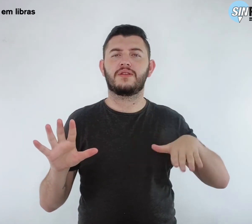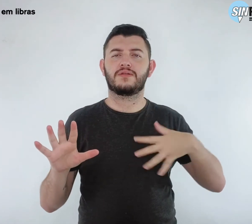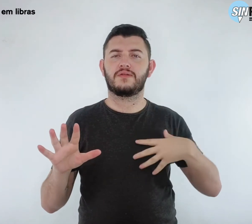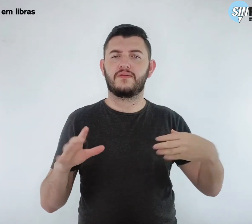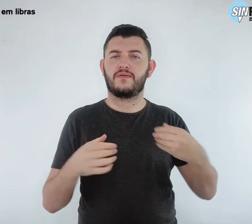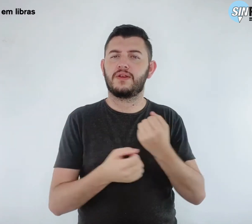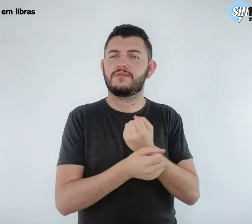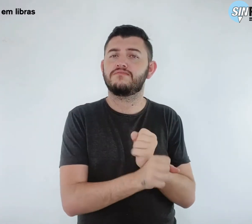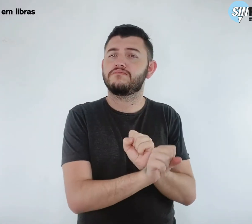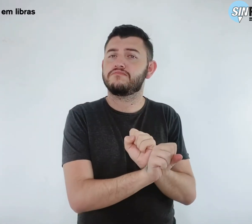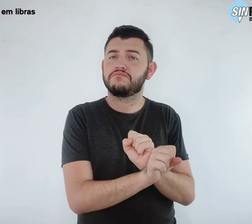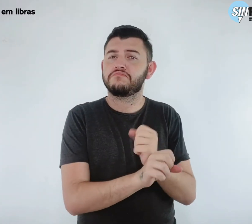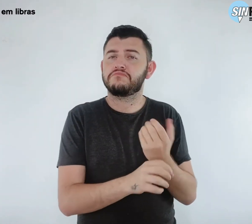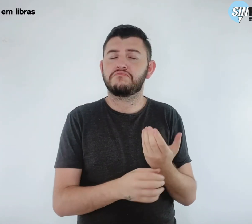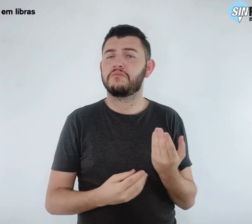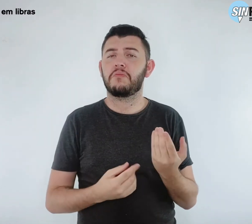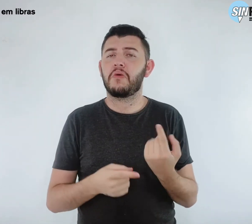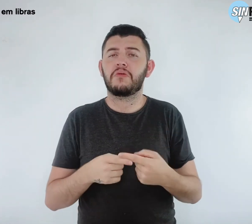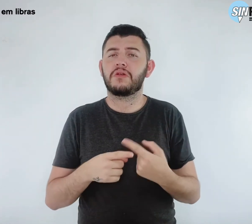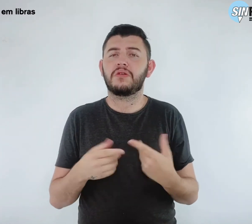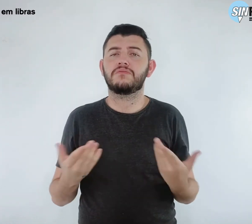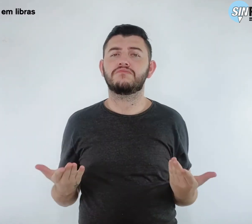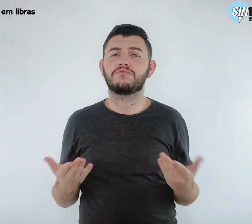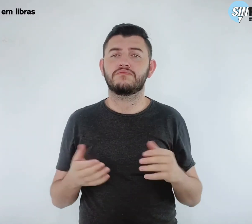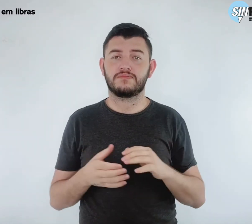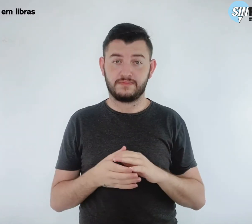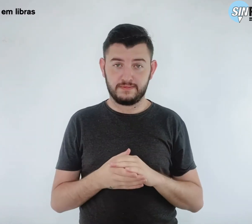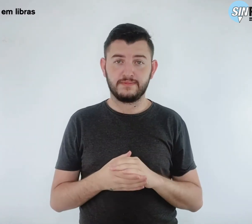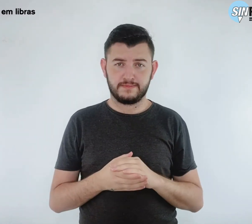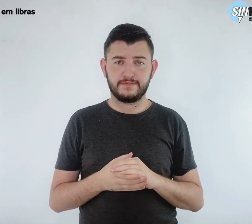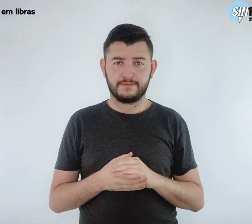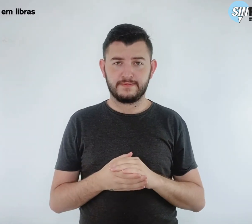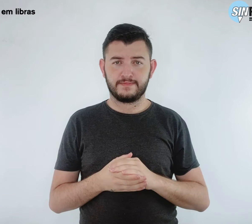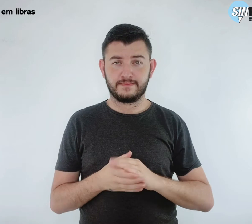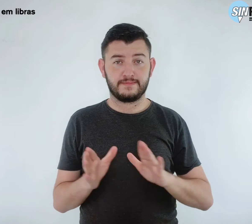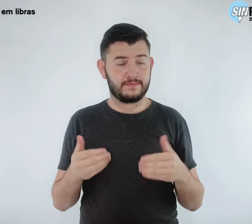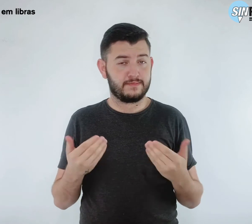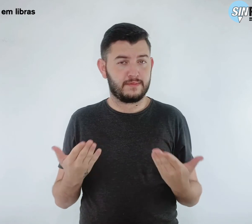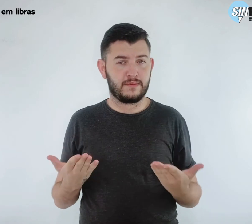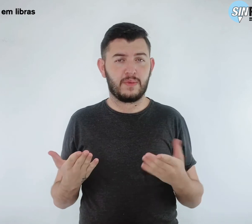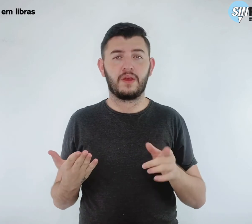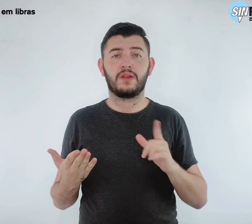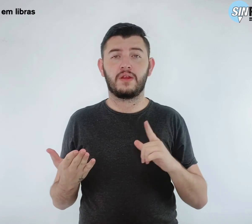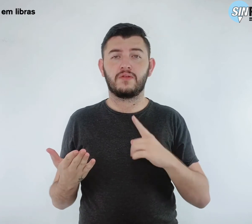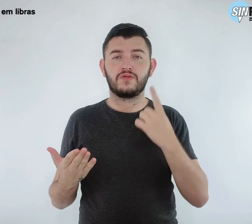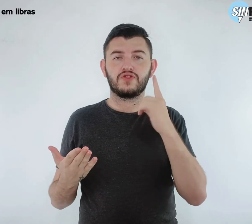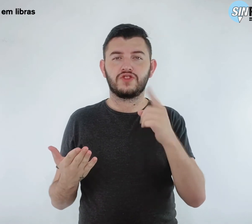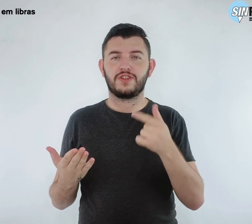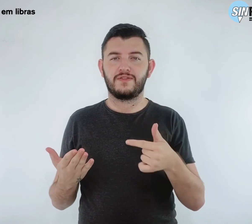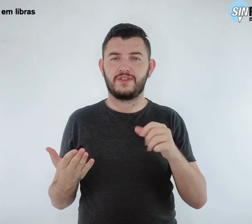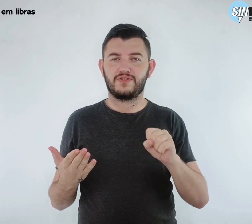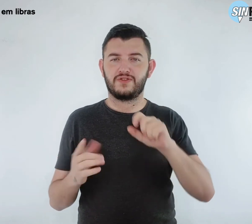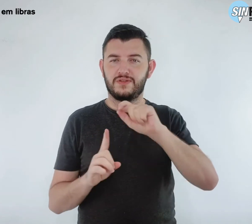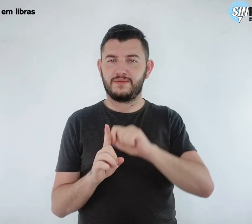as crianças nascidas de pessoas escravizadas? Até que se chegasse aquele 28 de